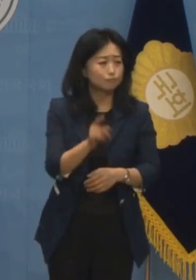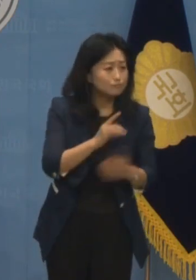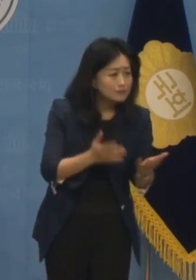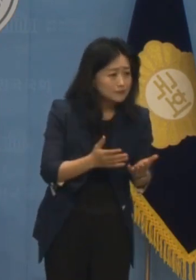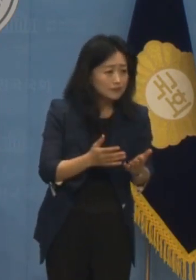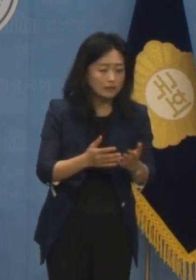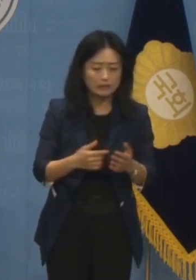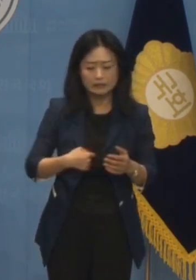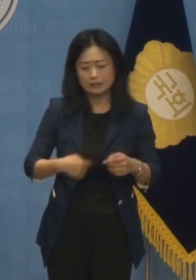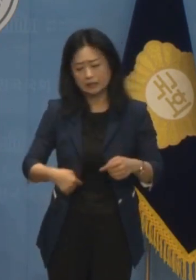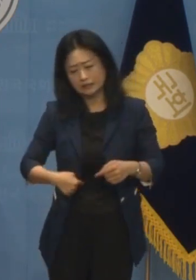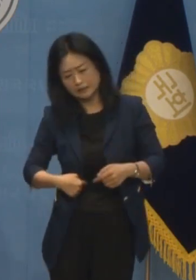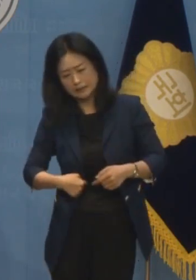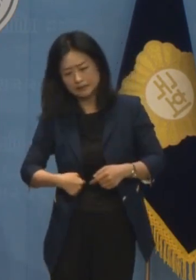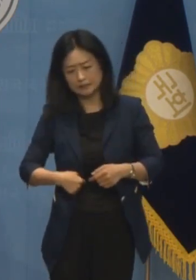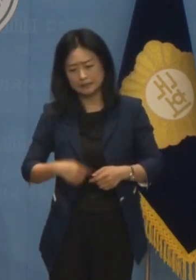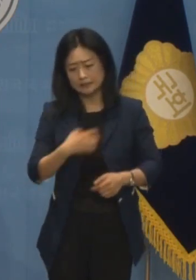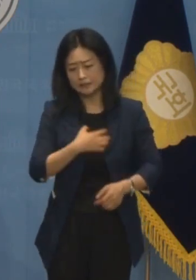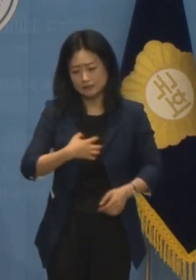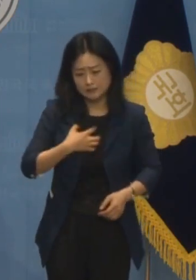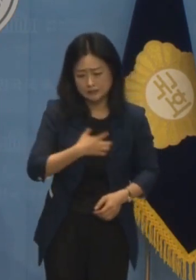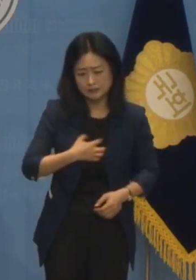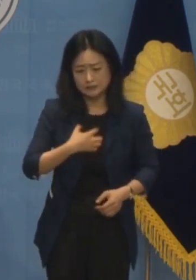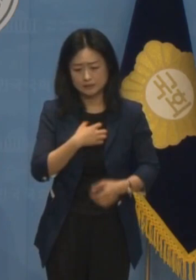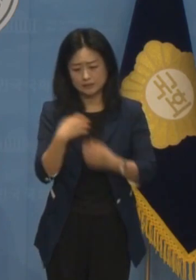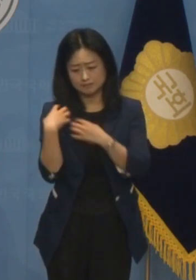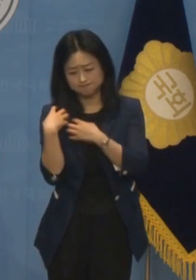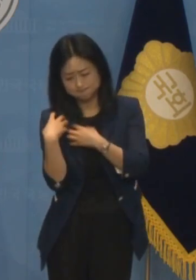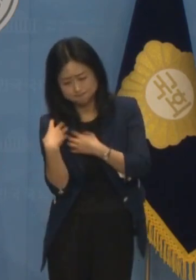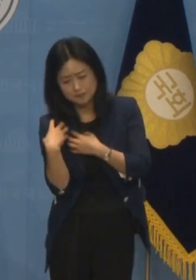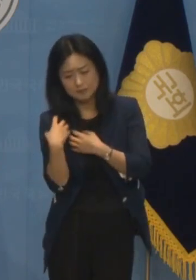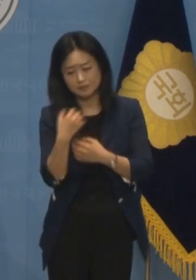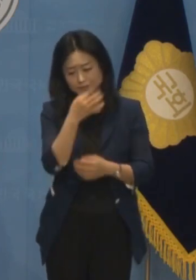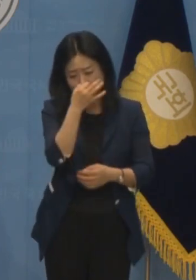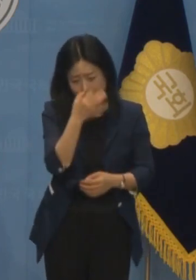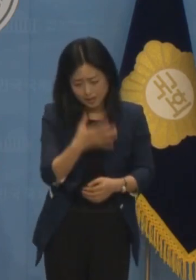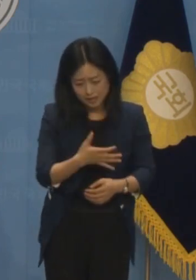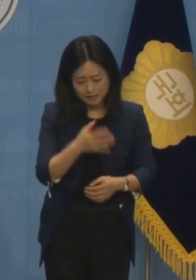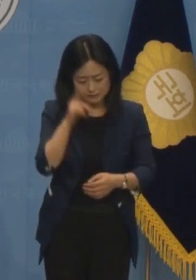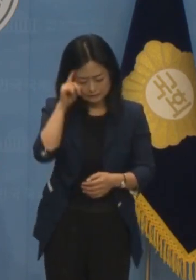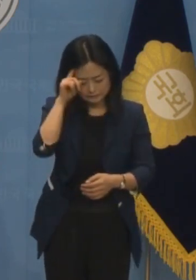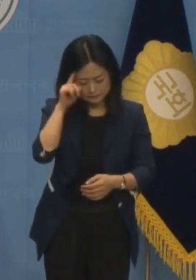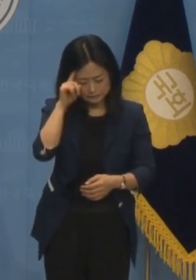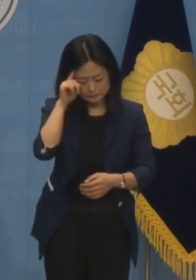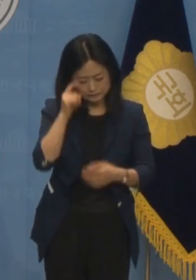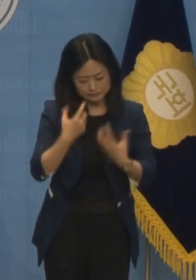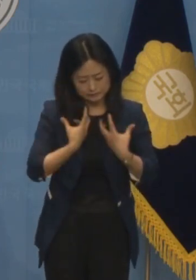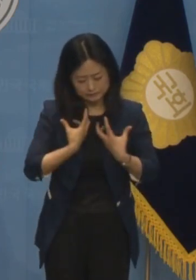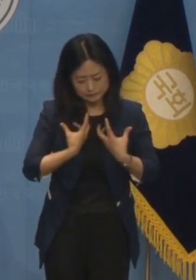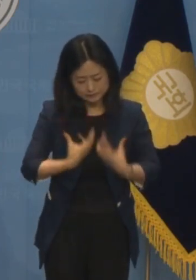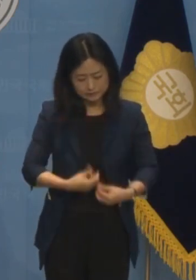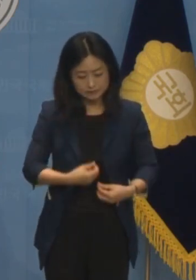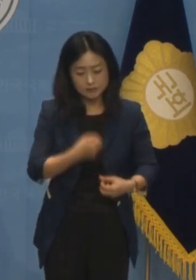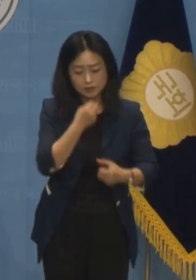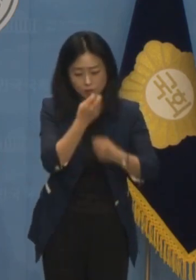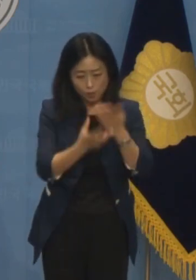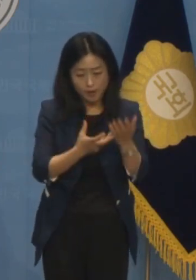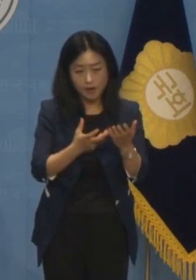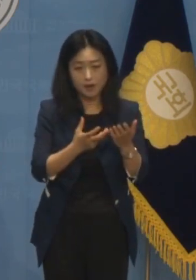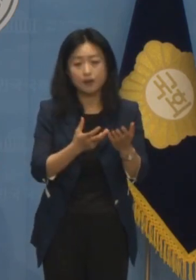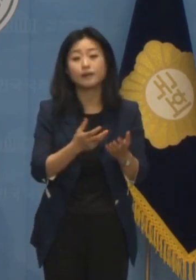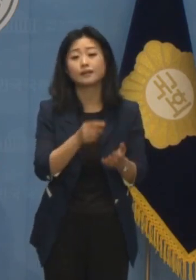반하는 일을 해서 롭다 심리적으로 힘들다며 극심한 자괴감을 토로한 것으로